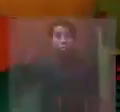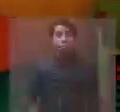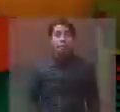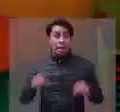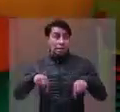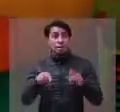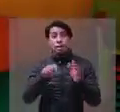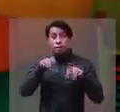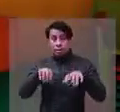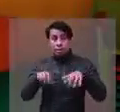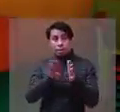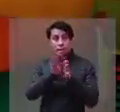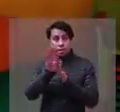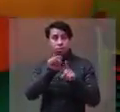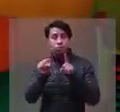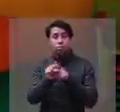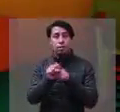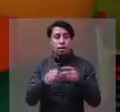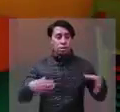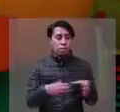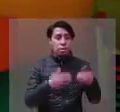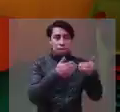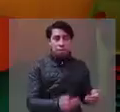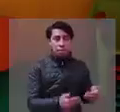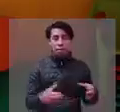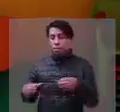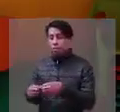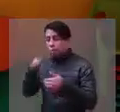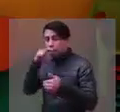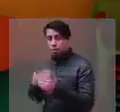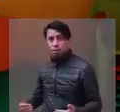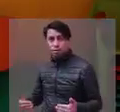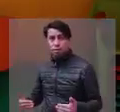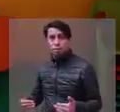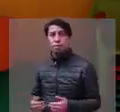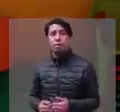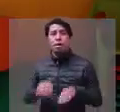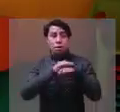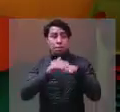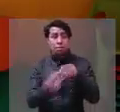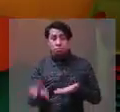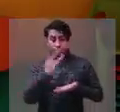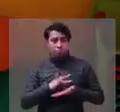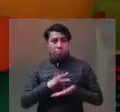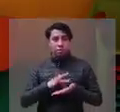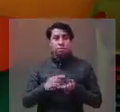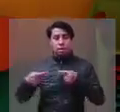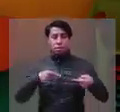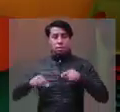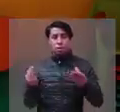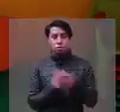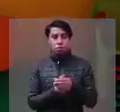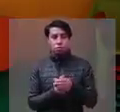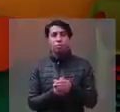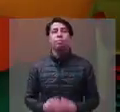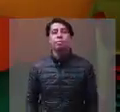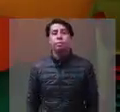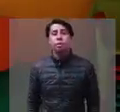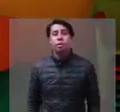Hola, desde la Secretaría de Desarrollo Social, los programas de discapacidad y niñez, te invitamos a participar de nuestro ludorreto